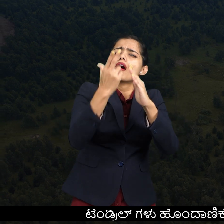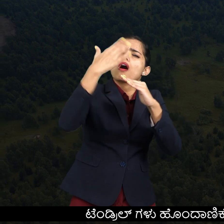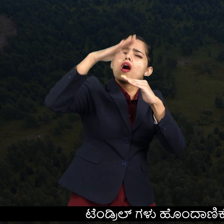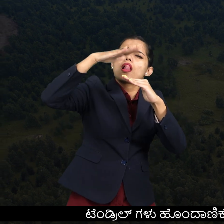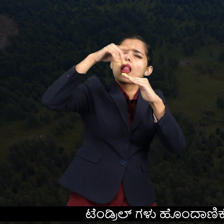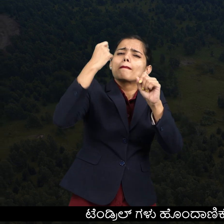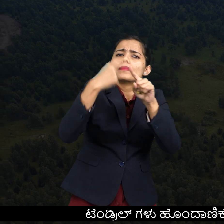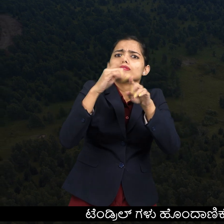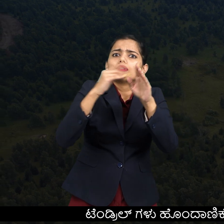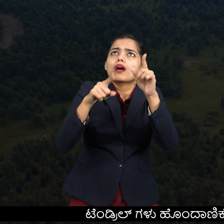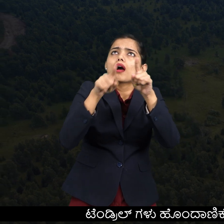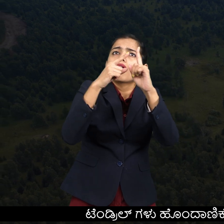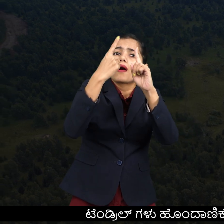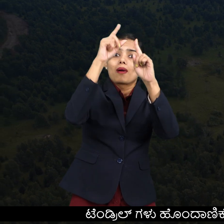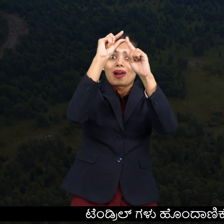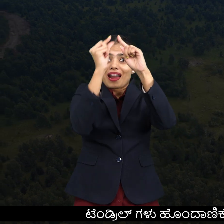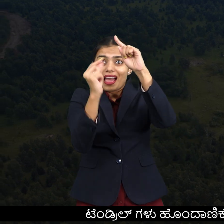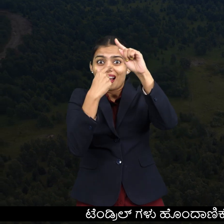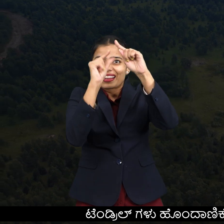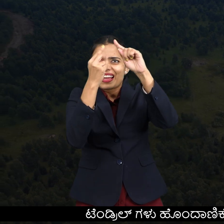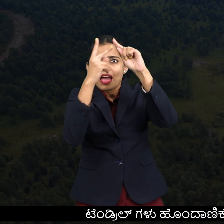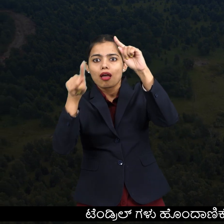ಹೊಂದಾಣಿಕೆಗೆ ಒಂದು ಉದಾಹರಣೆಯಾಗಿದೆ.